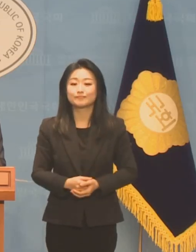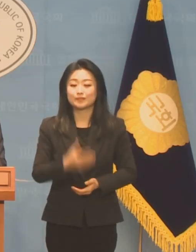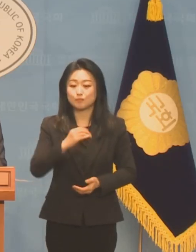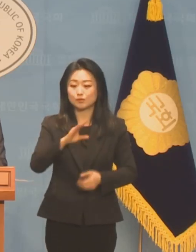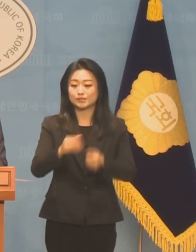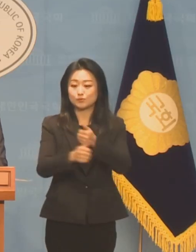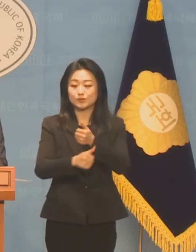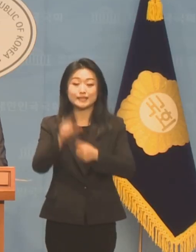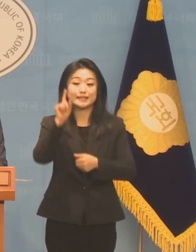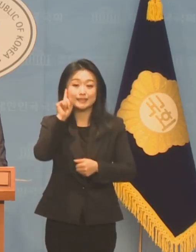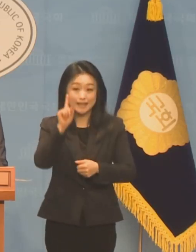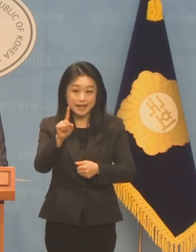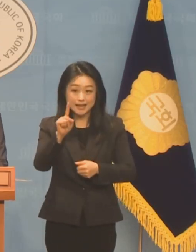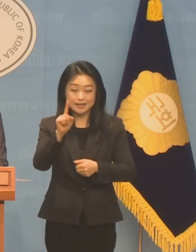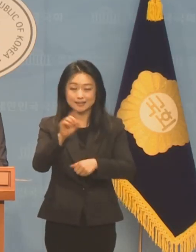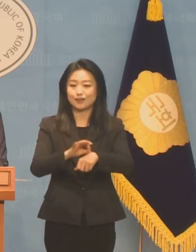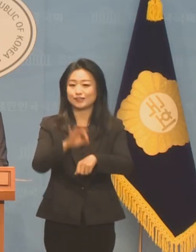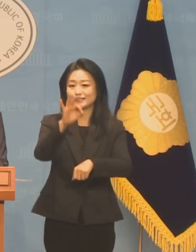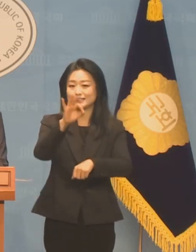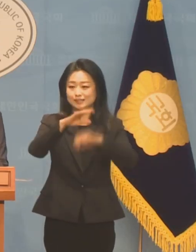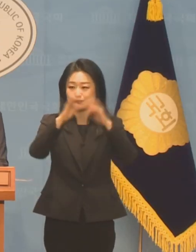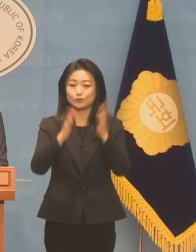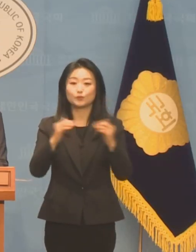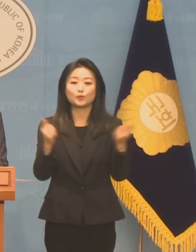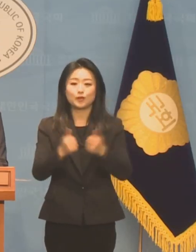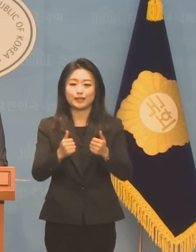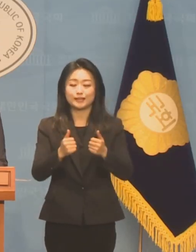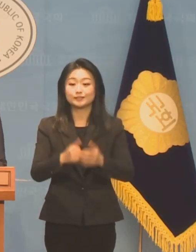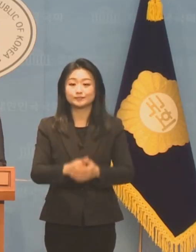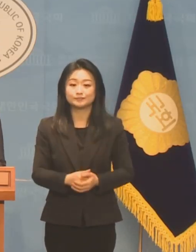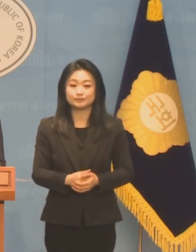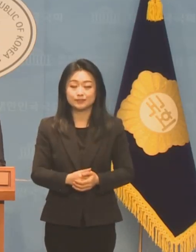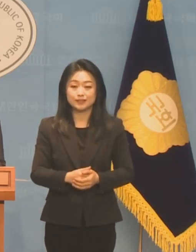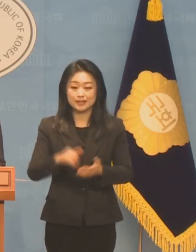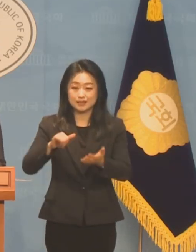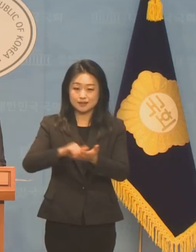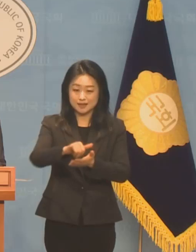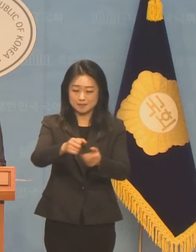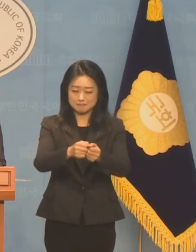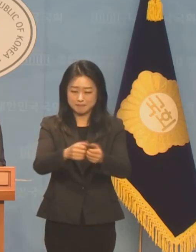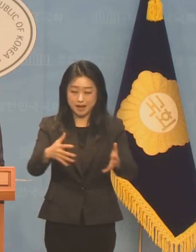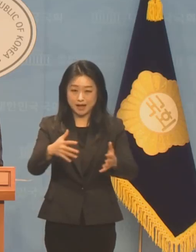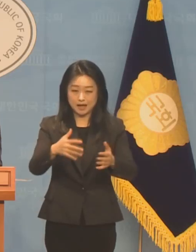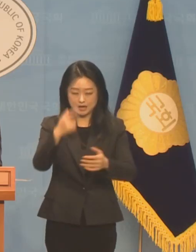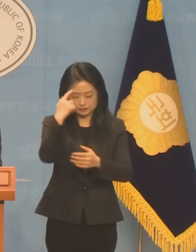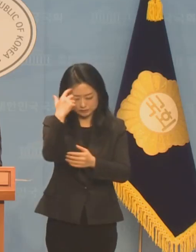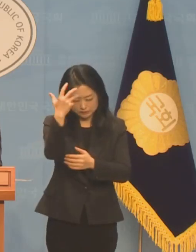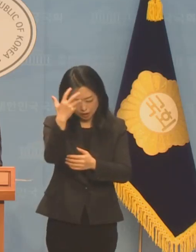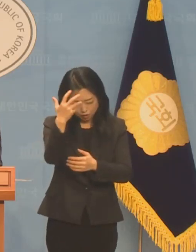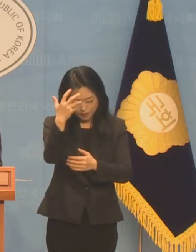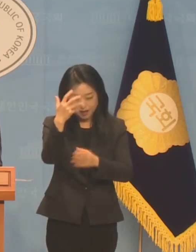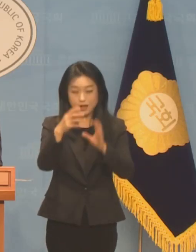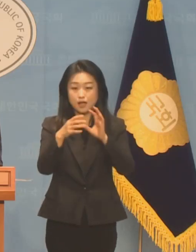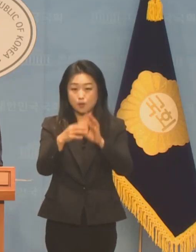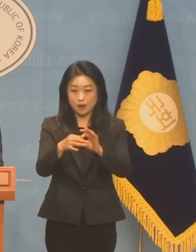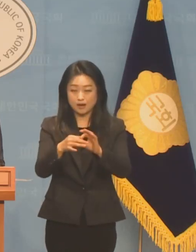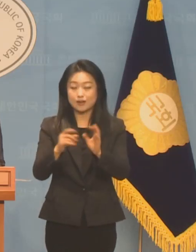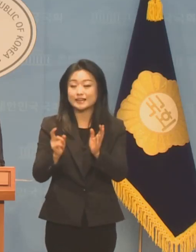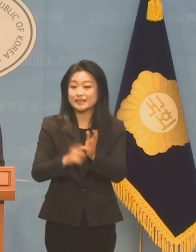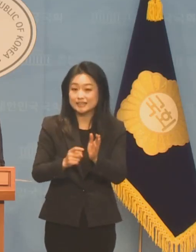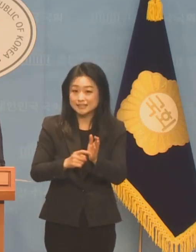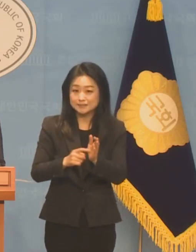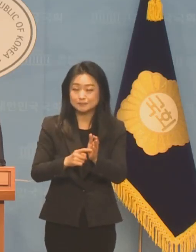복지위는 내일 14일 오전 10시 전체 회의를 열어서 항공 참사 트라우마, 설 연휴 전에 응급